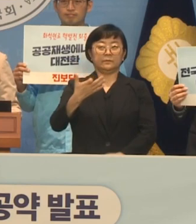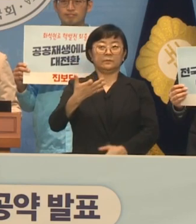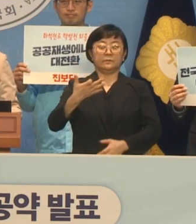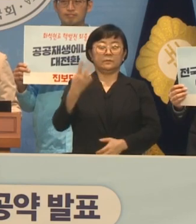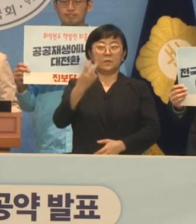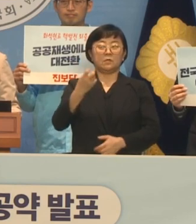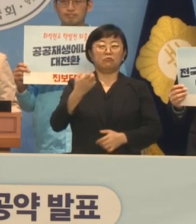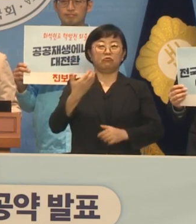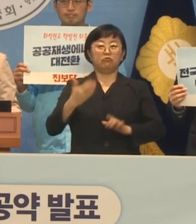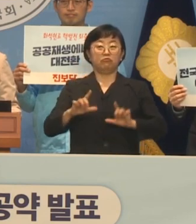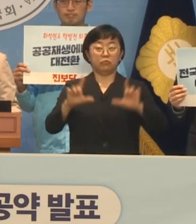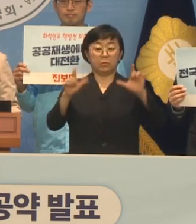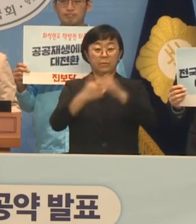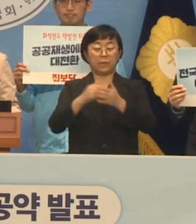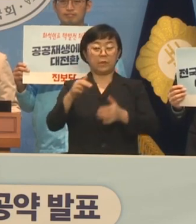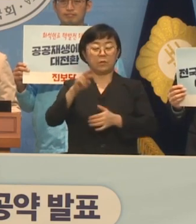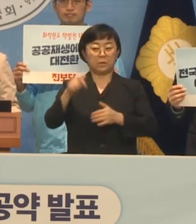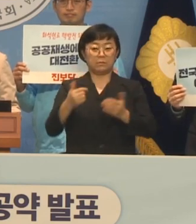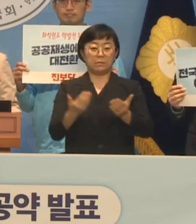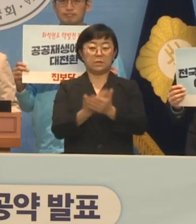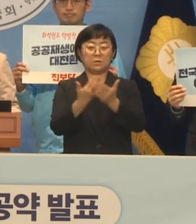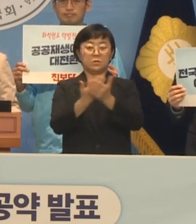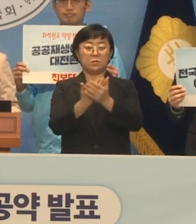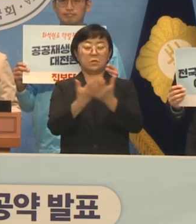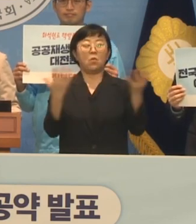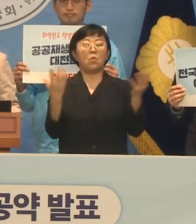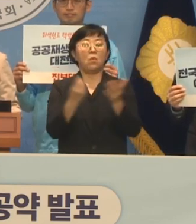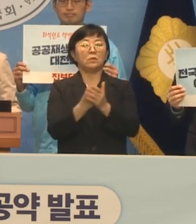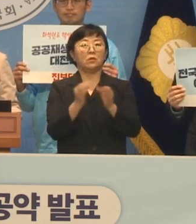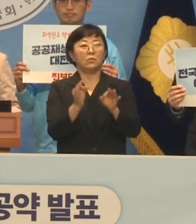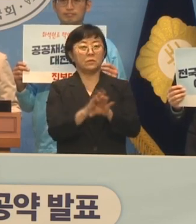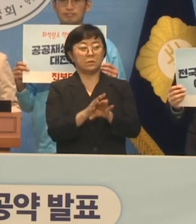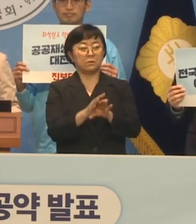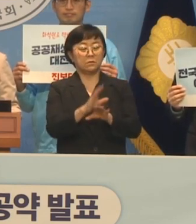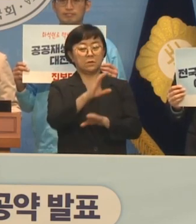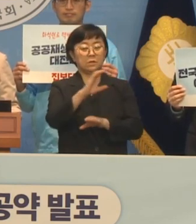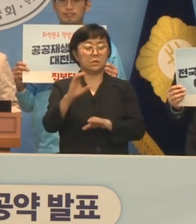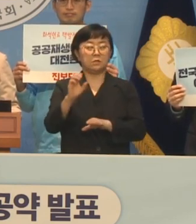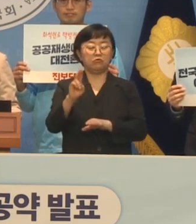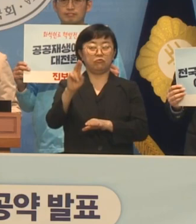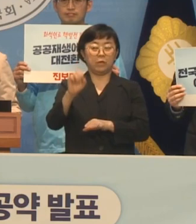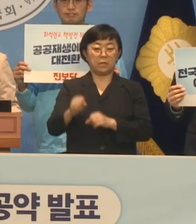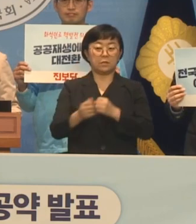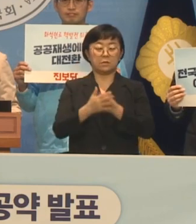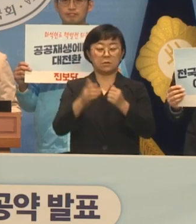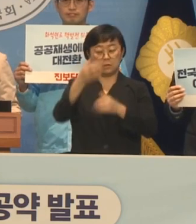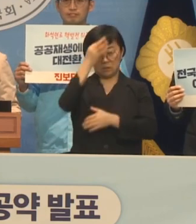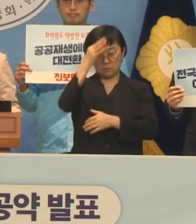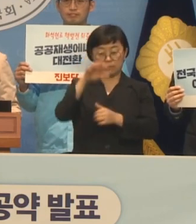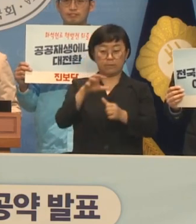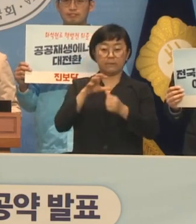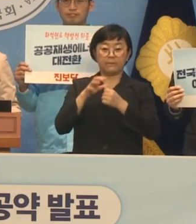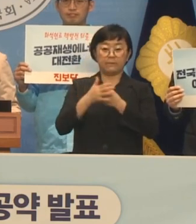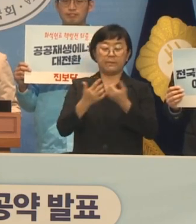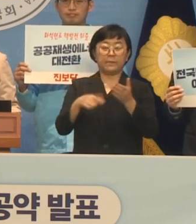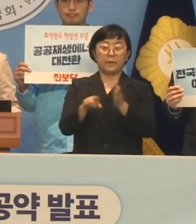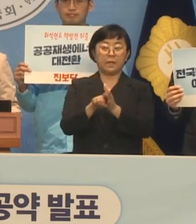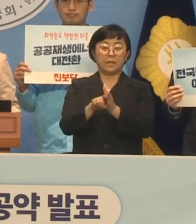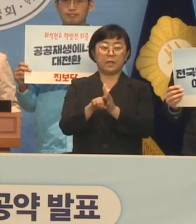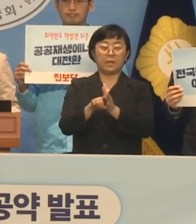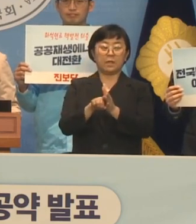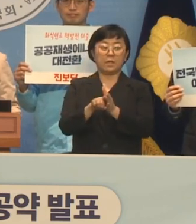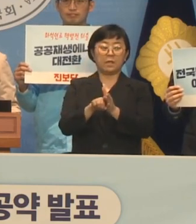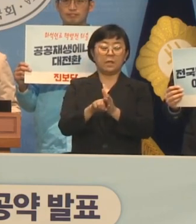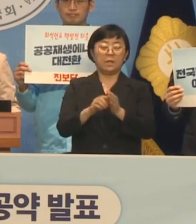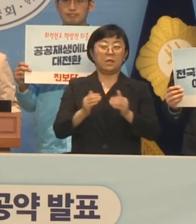2029년까지 석탄 발전소를 완전히 퇴출하고 CCUS 기술을 비롯한 화석연료 발전소에 대한